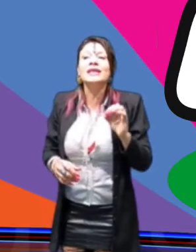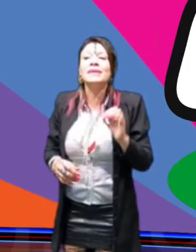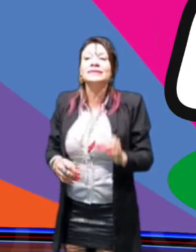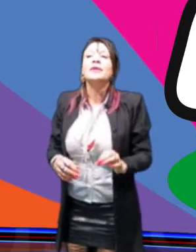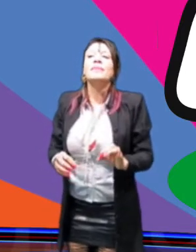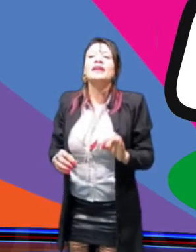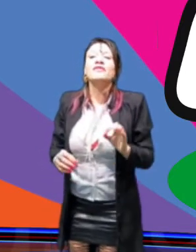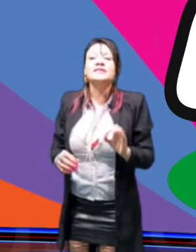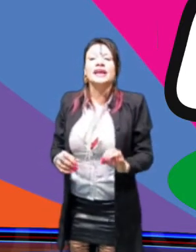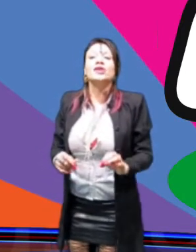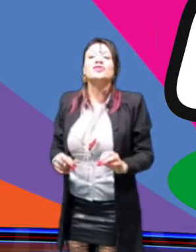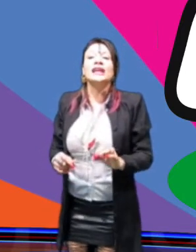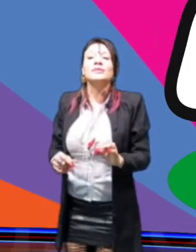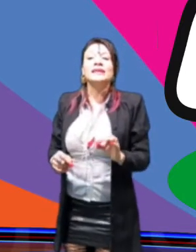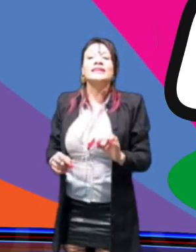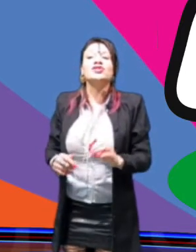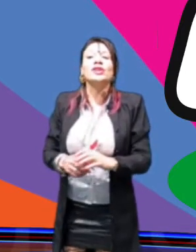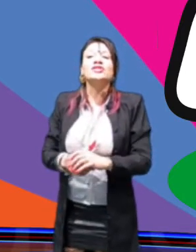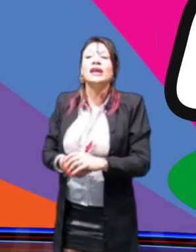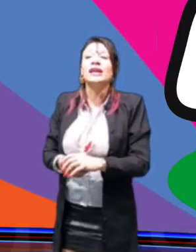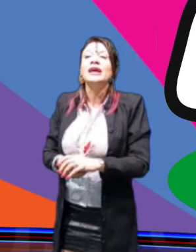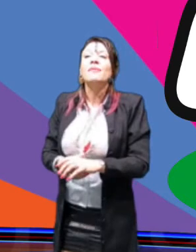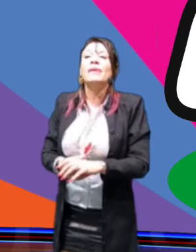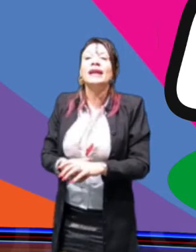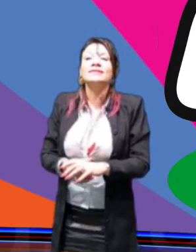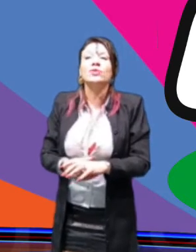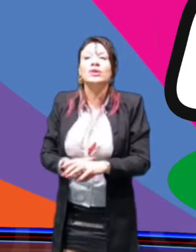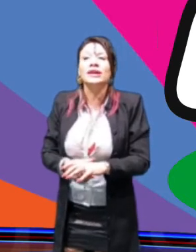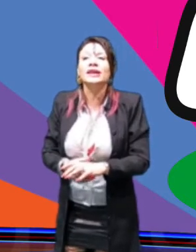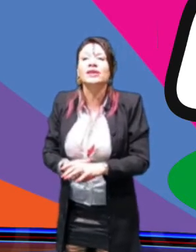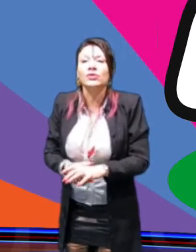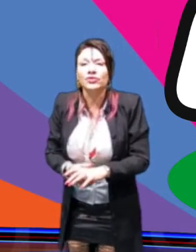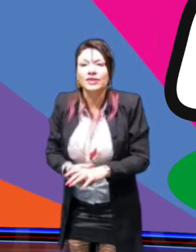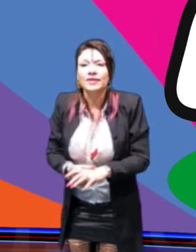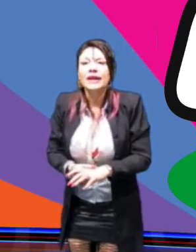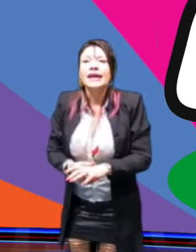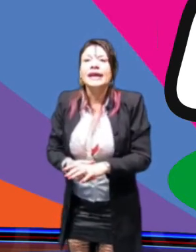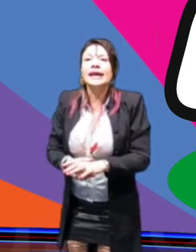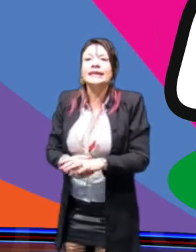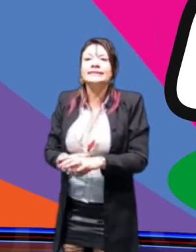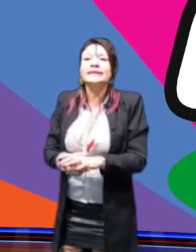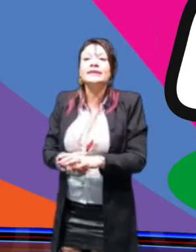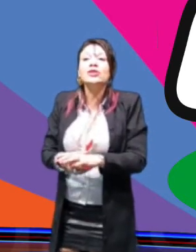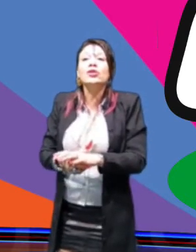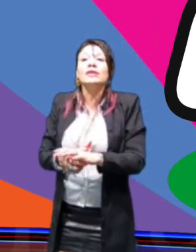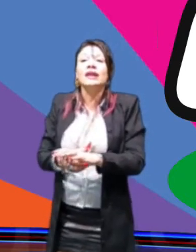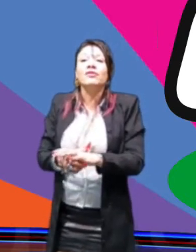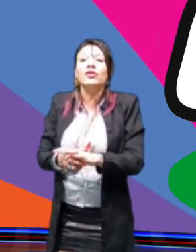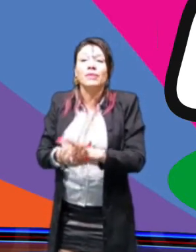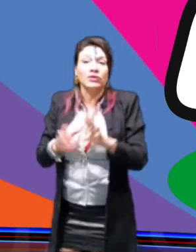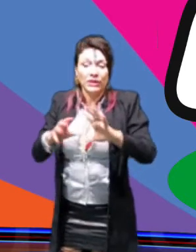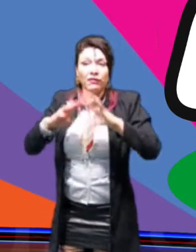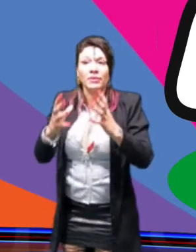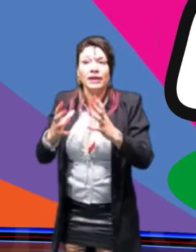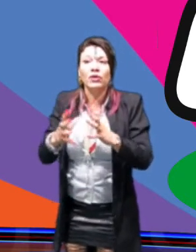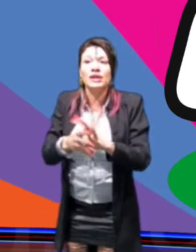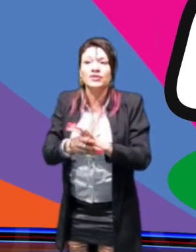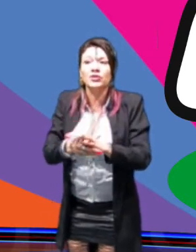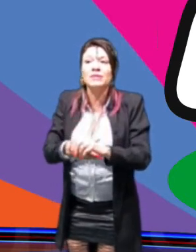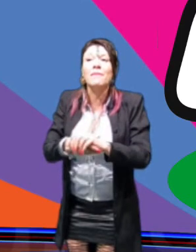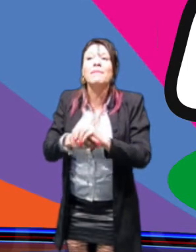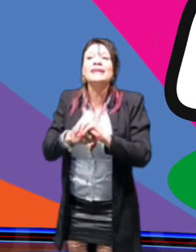demás beneficiarios de la Administración Nacional para la Seguridad entonces. En este sentido, la reforma o la forma de la